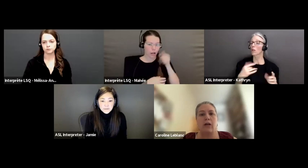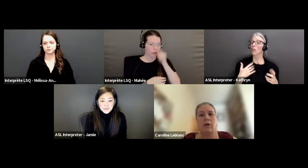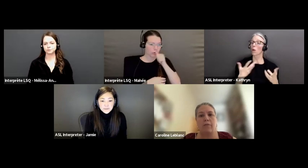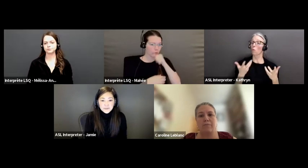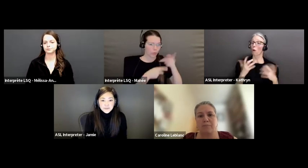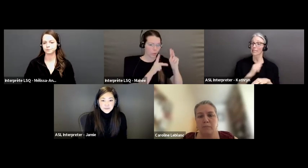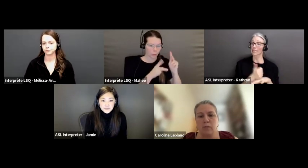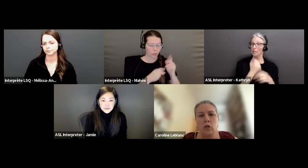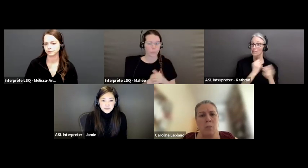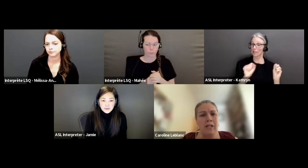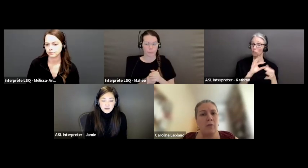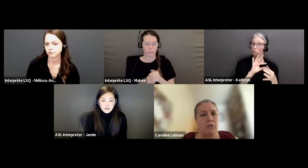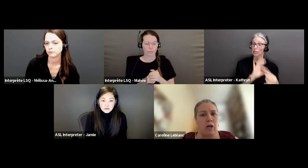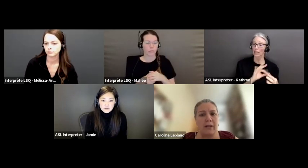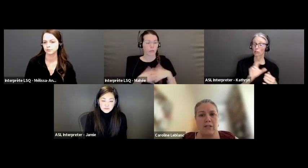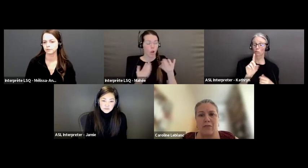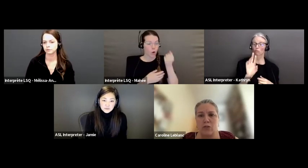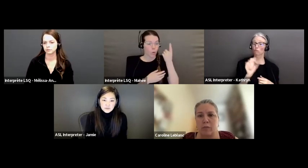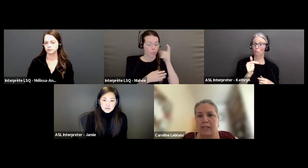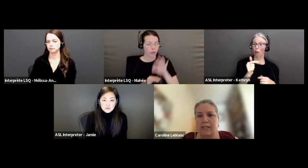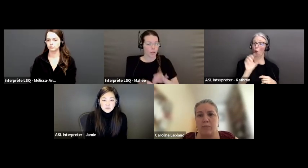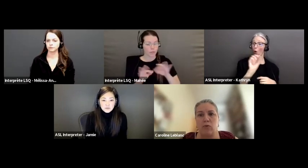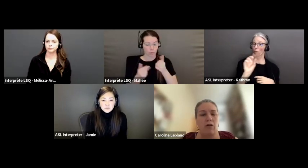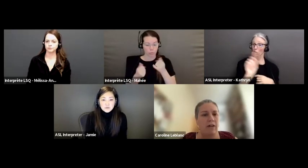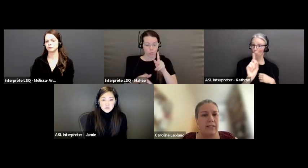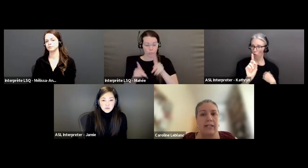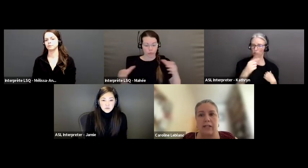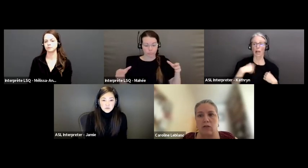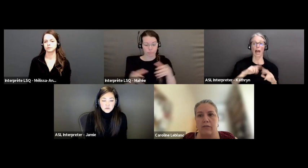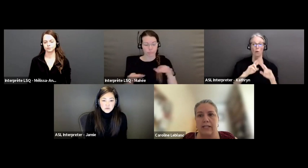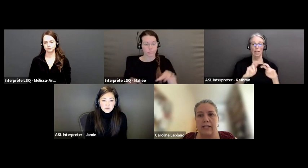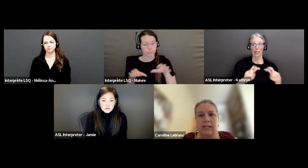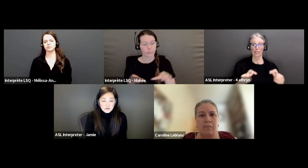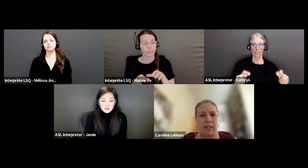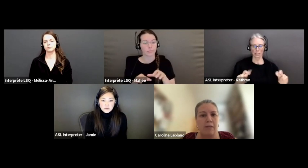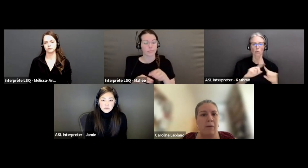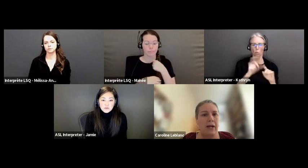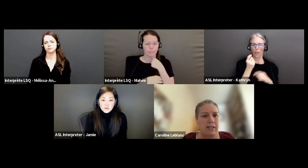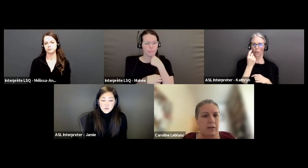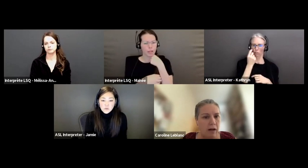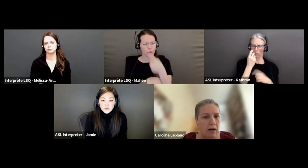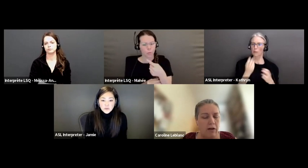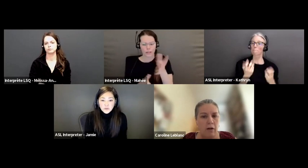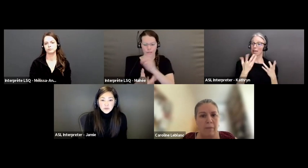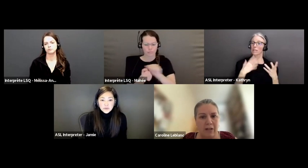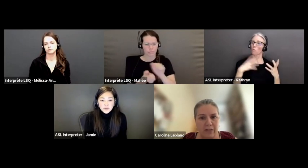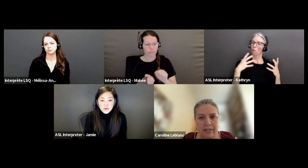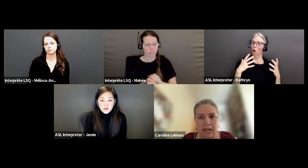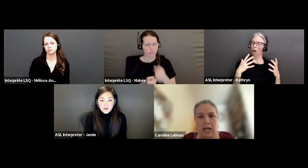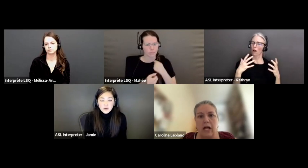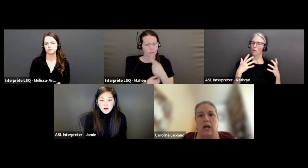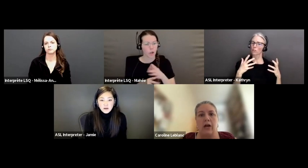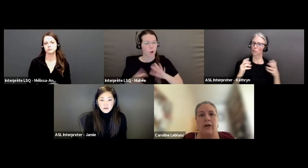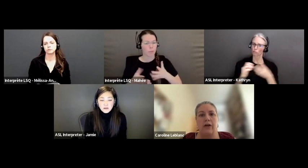aussi compris que plusieurs personnes vont se mobiliser pour revendiquer et dénoncer les démantèlements, par exemple, en